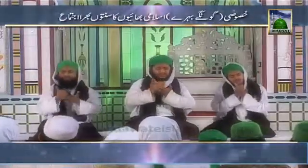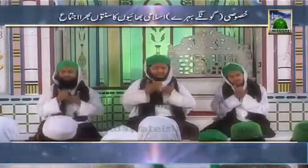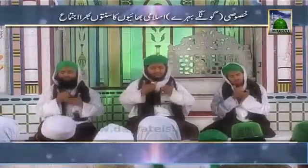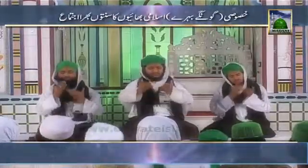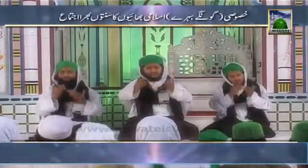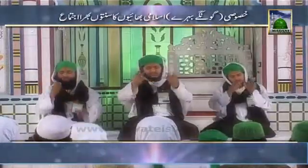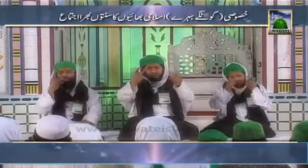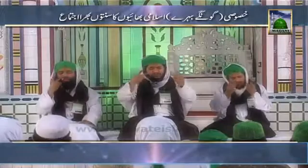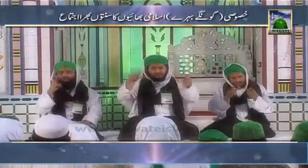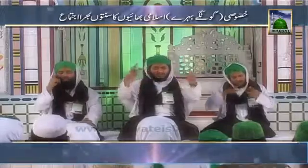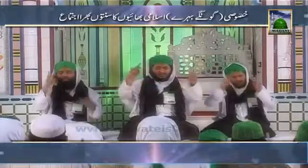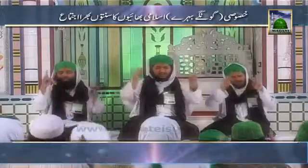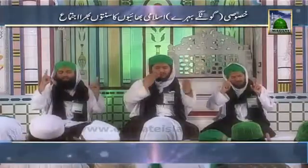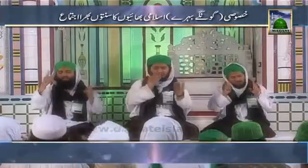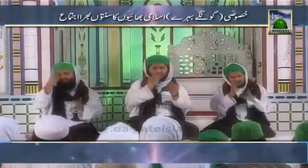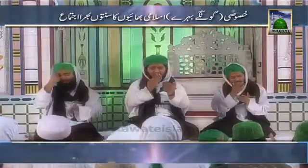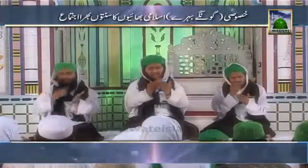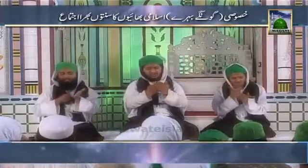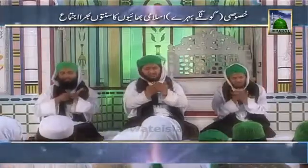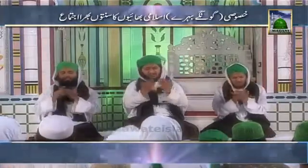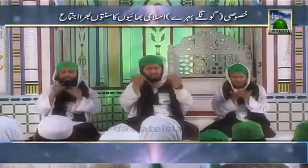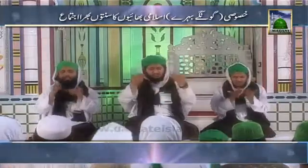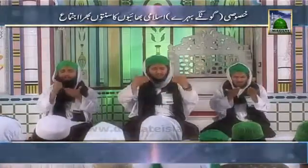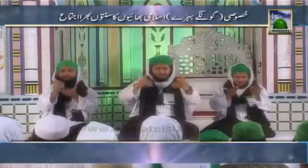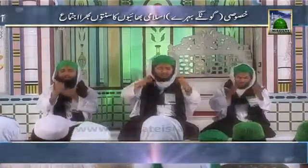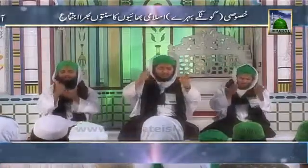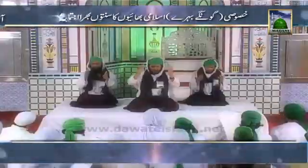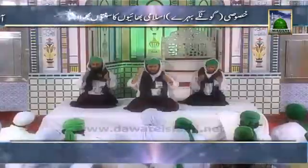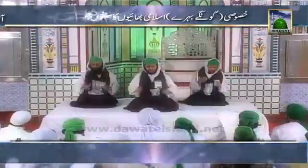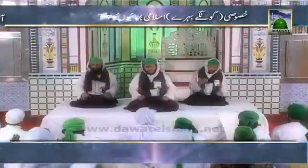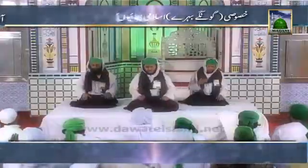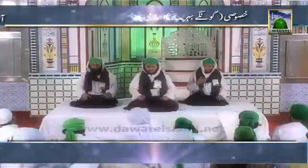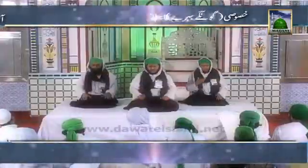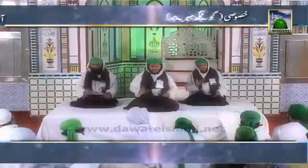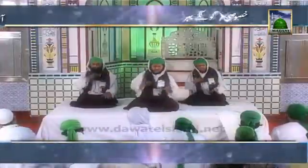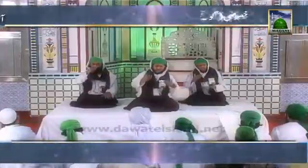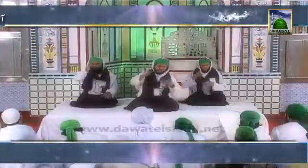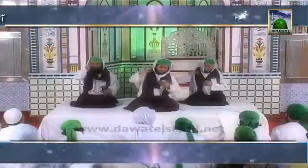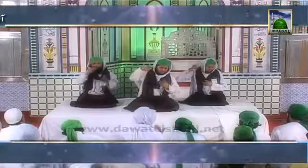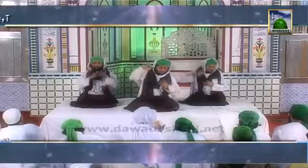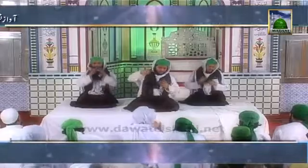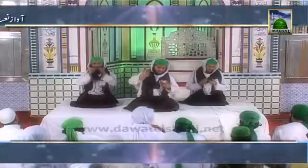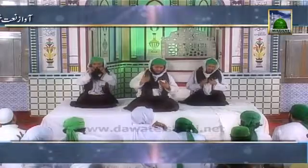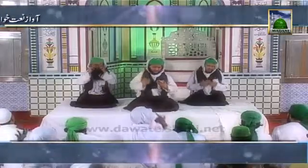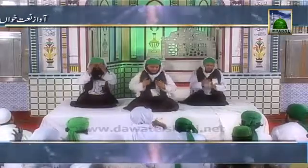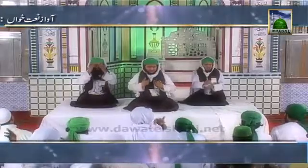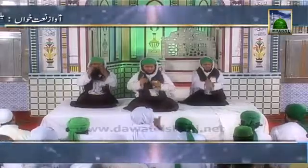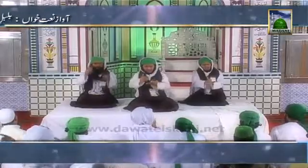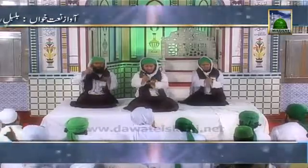کی، تو نے بڑا احسان، اپنی غلامی مجھ کو عطا